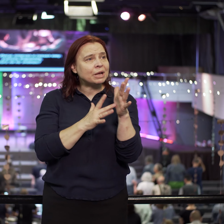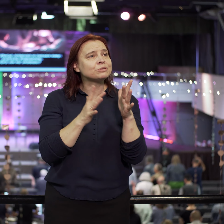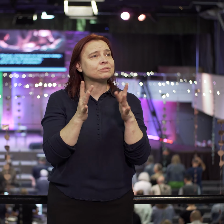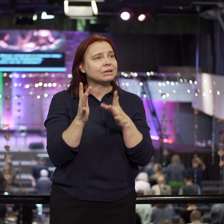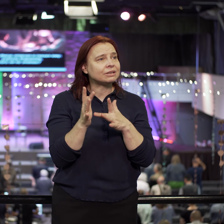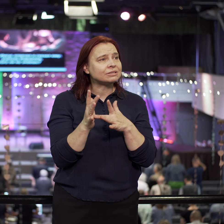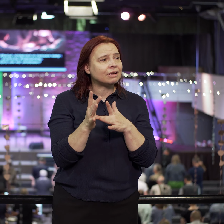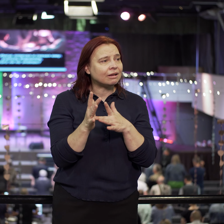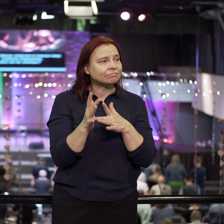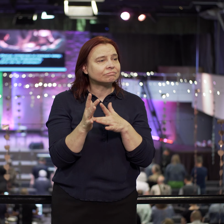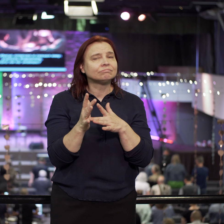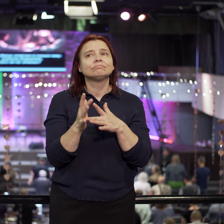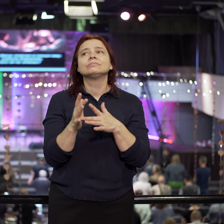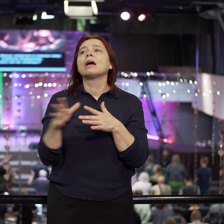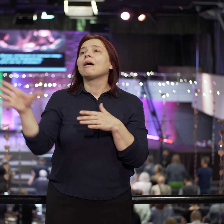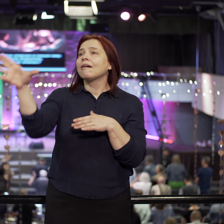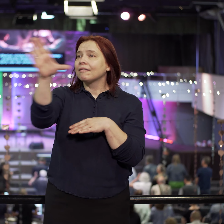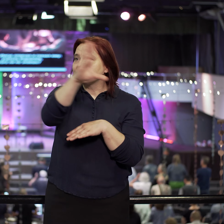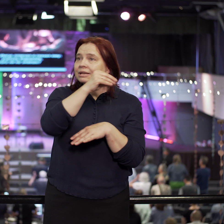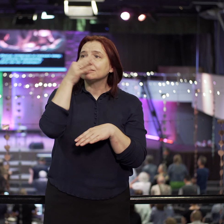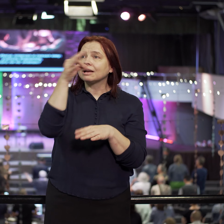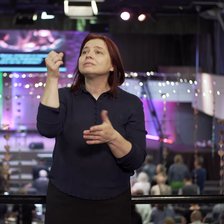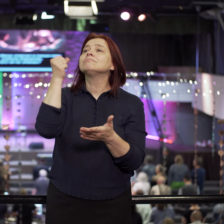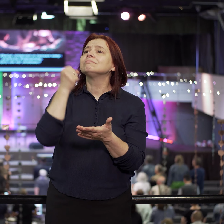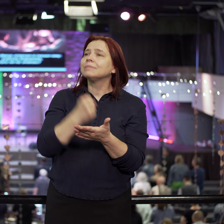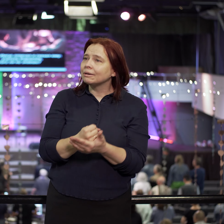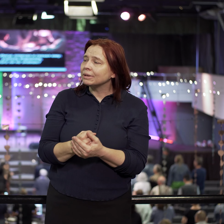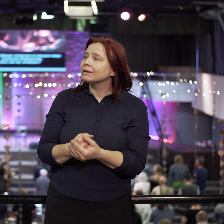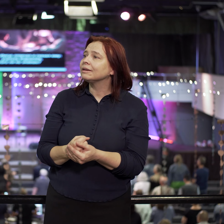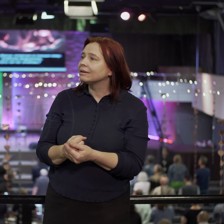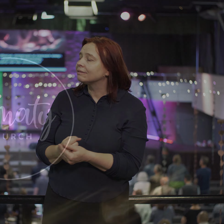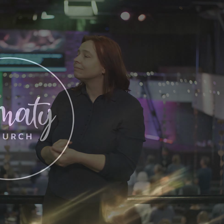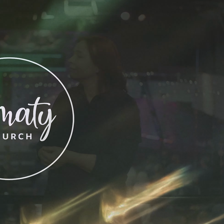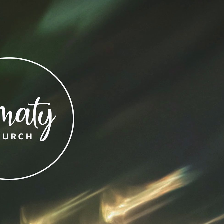имя Иисуса Христа. Весь народ да скажет. Аминь.